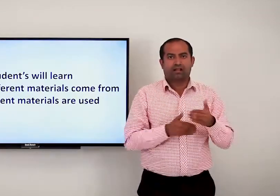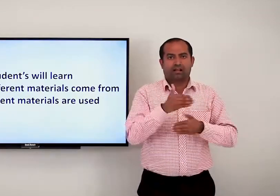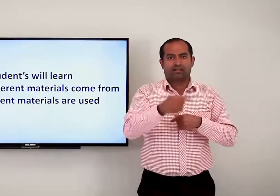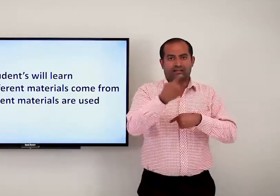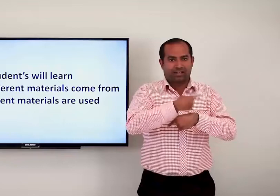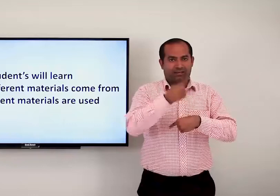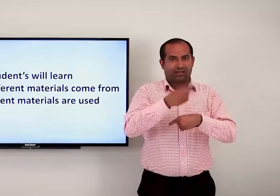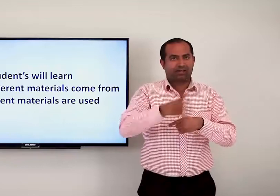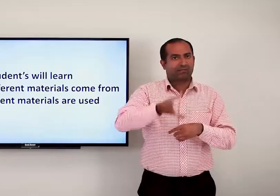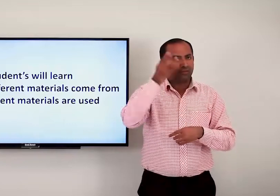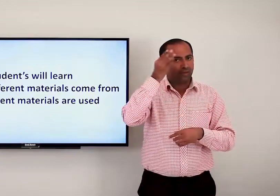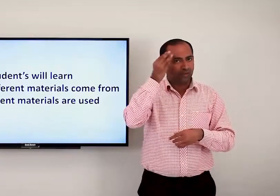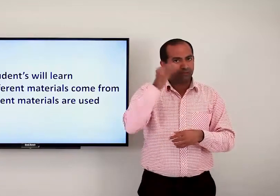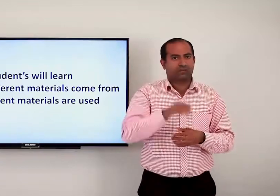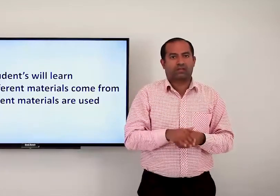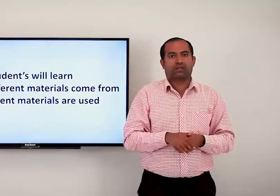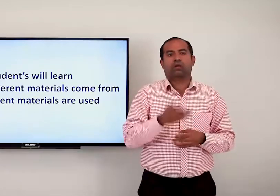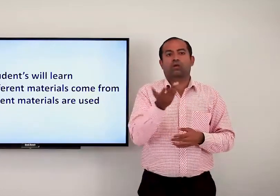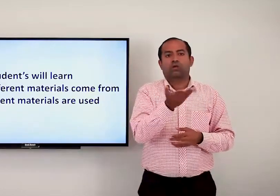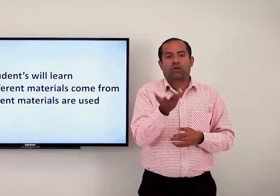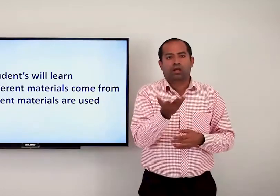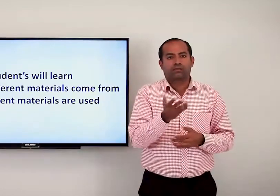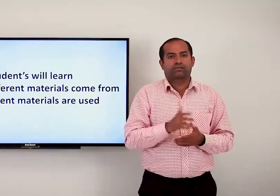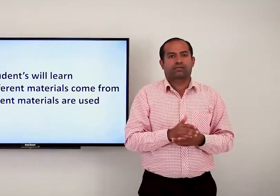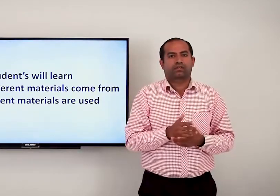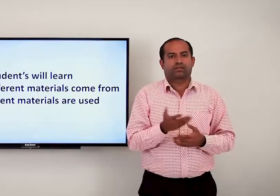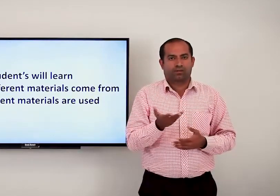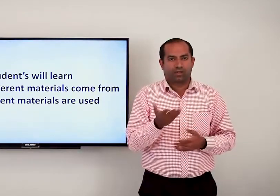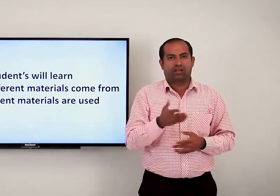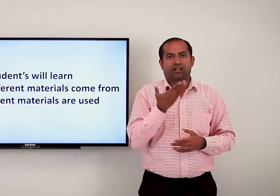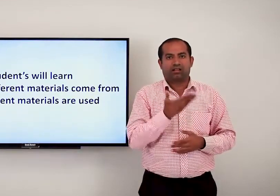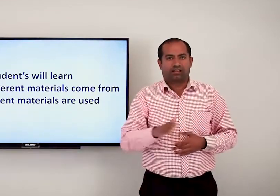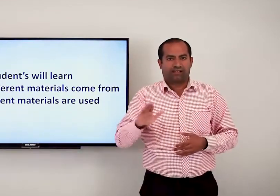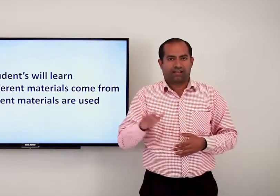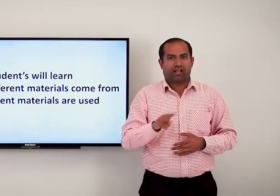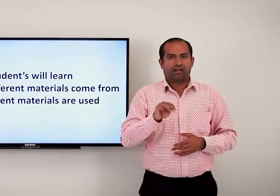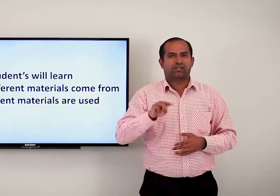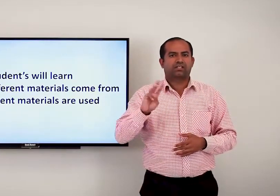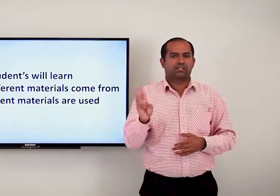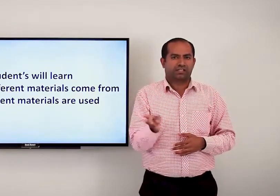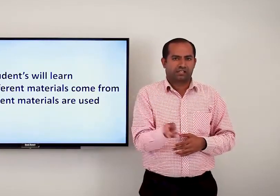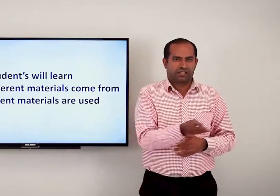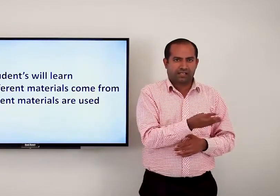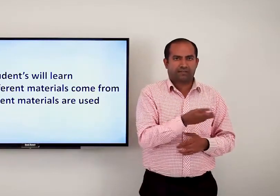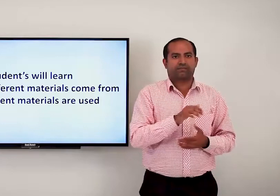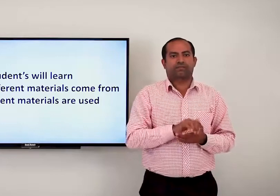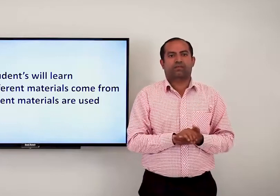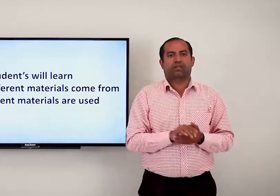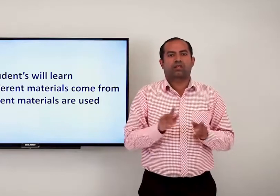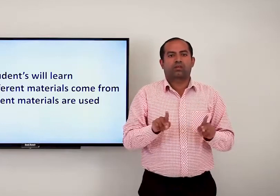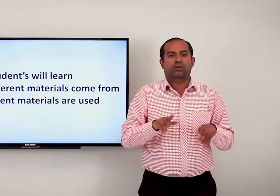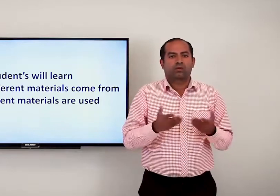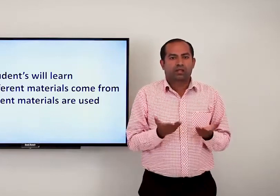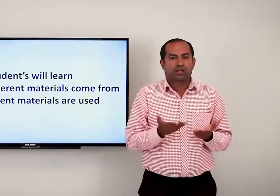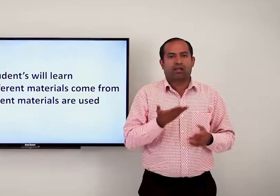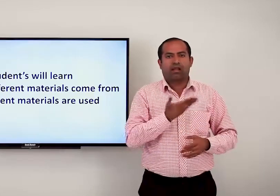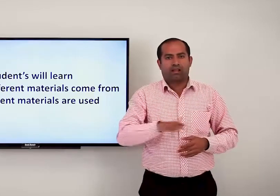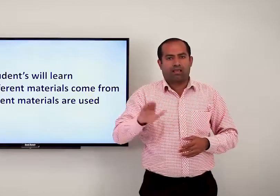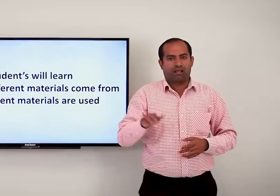طلبہ سیکھیں گے مختلف چیزیں کہاں سے حاصل ہوتی ہیں اور ان کا استعمال۔